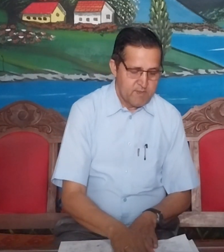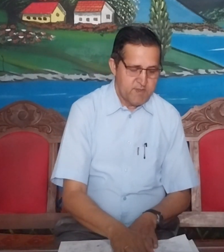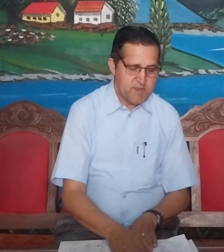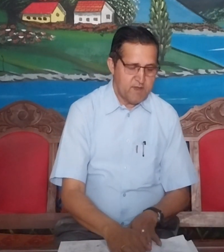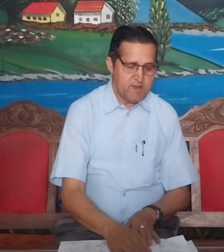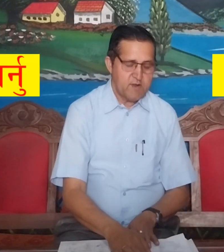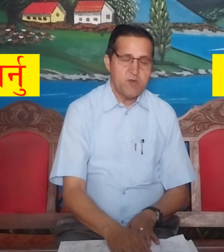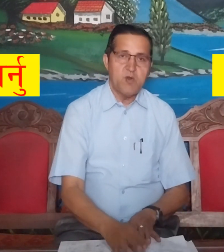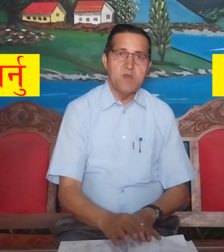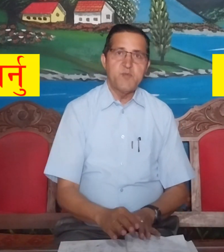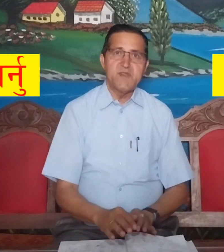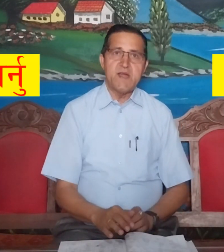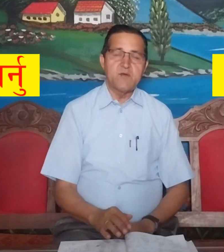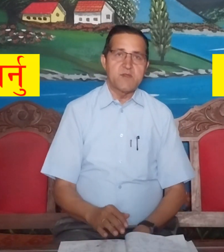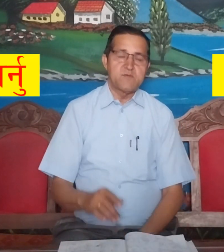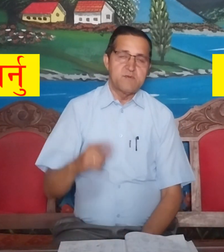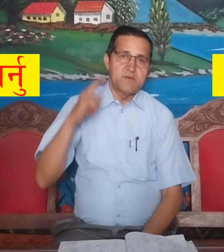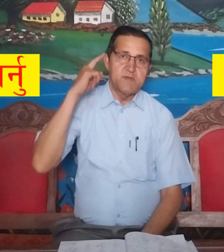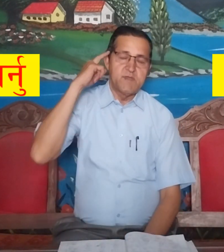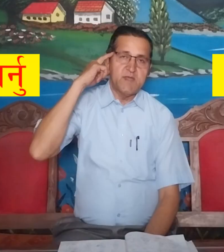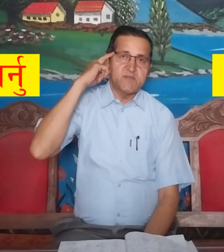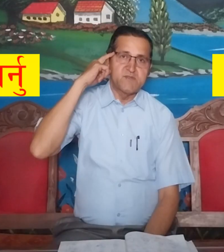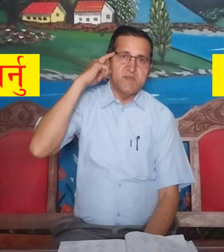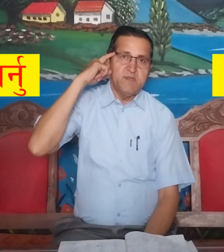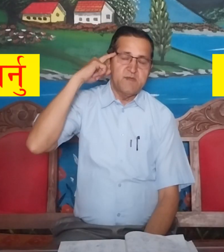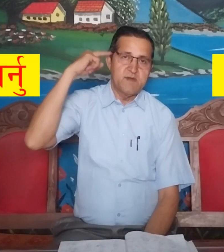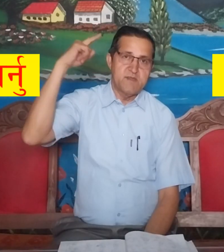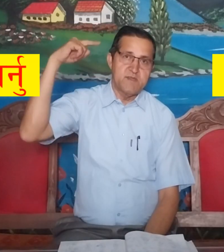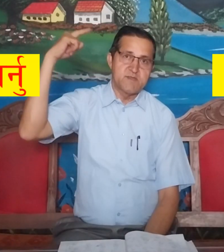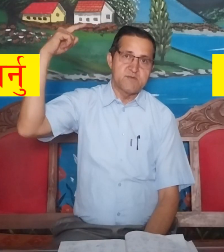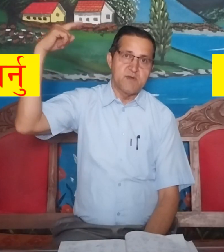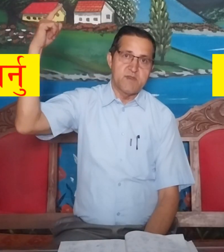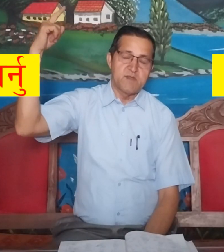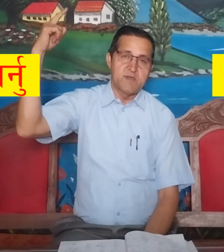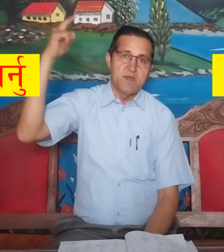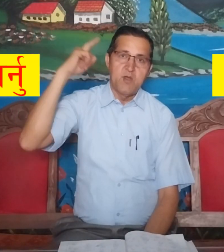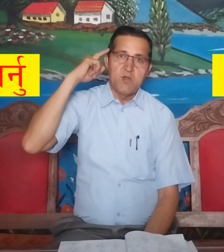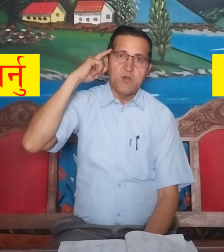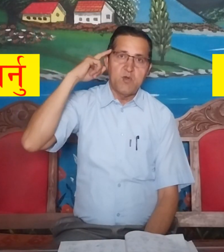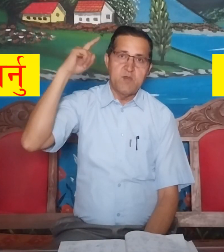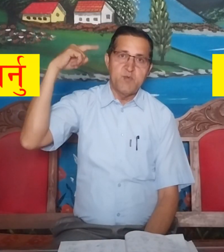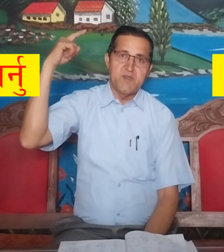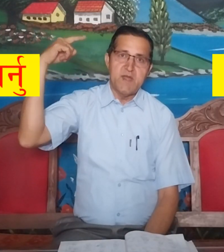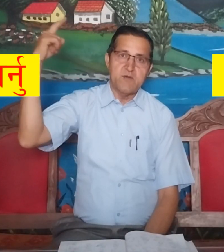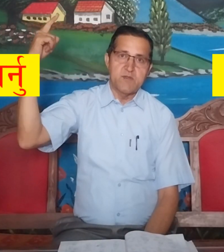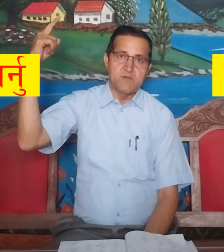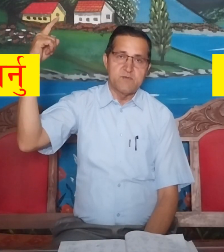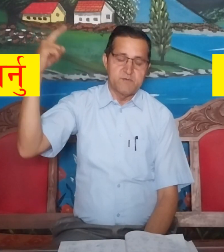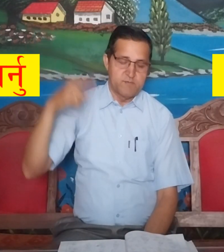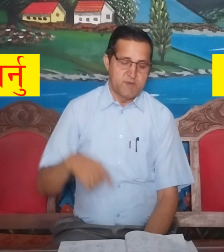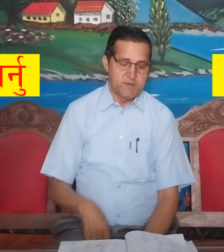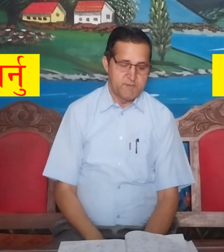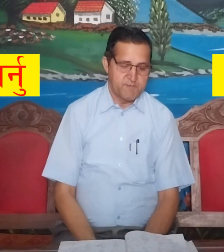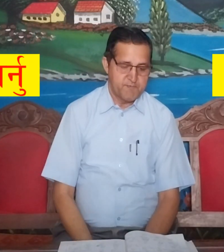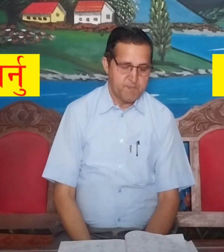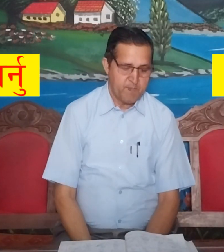त्यसै गरेर कल्पना गर्नु, यहाँ छुने अनि यसो गर्ने, कल्पना गर्नु।